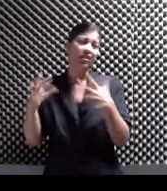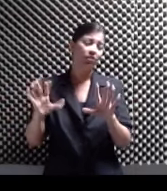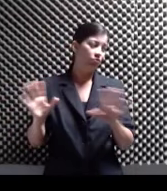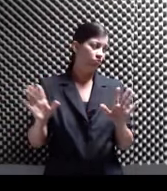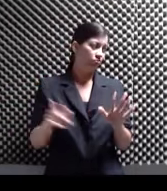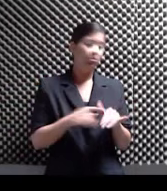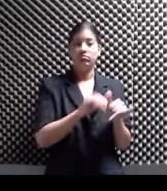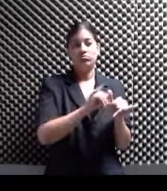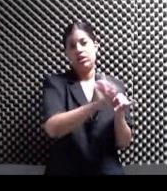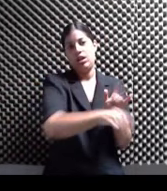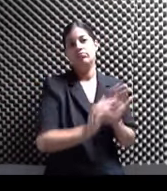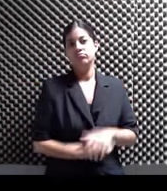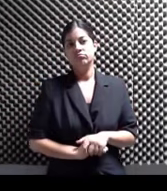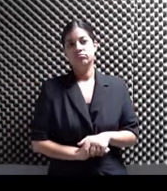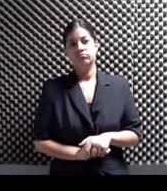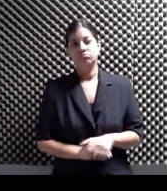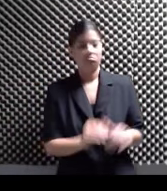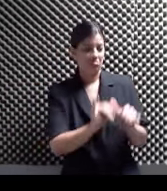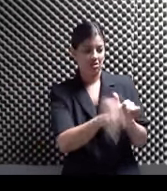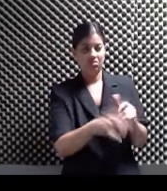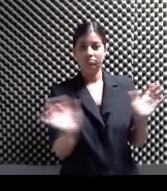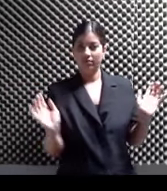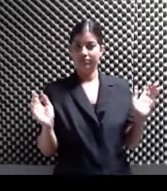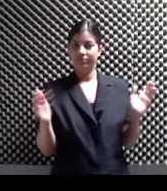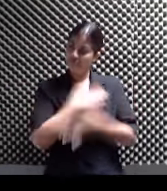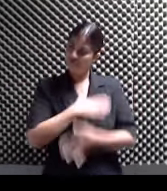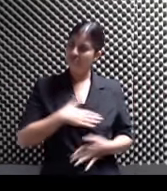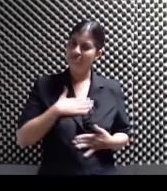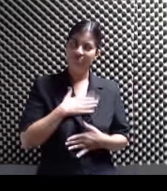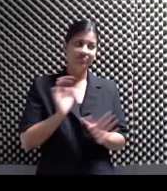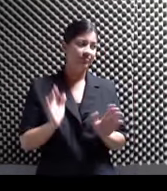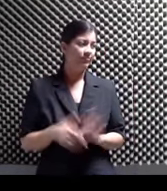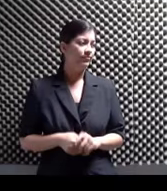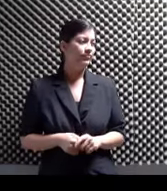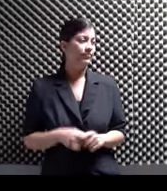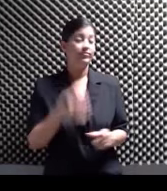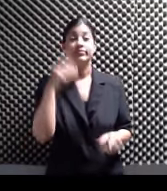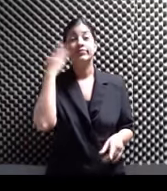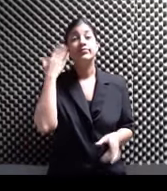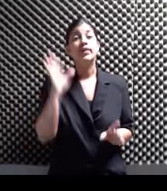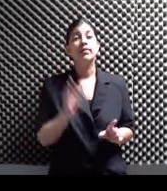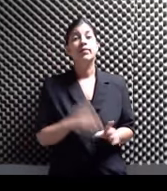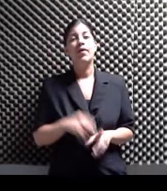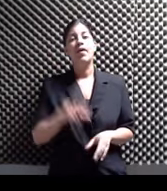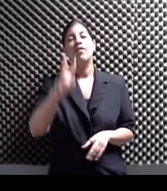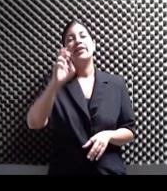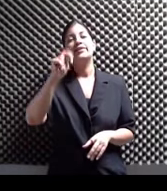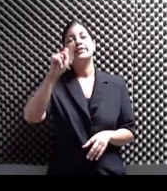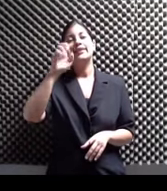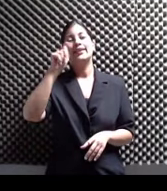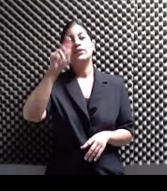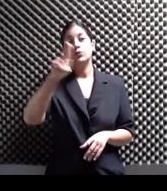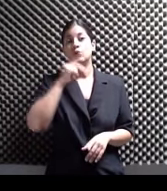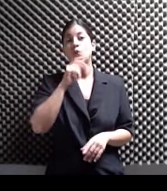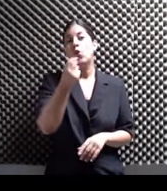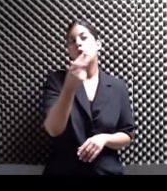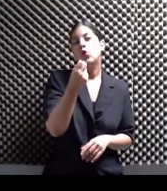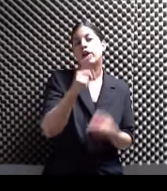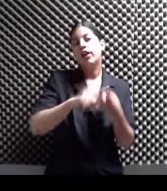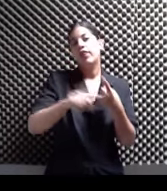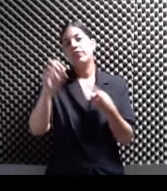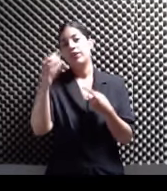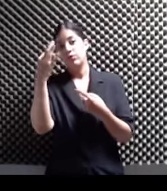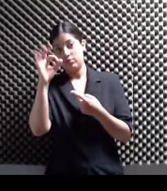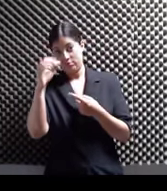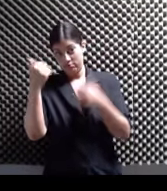miran. Pues mire, aquí se queda en el sitio. ¿Es así? Se queda en el sitio. Y lo pasa súper bien. Así que ya saben, el 22, el 12 y el 19 de